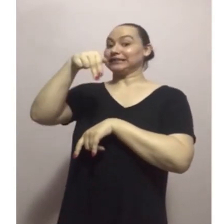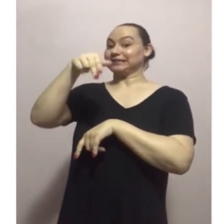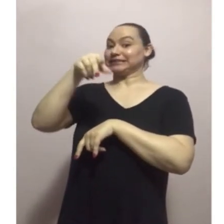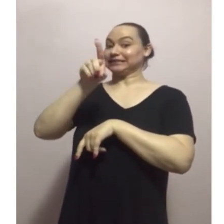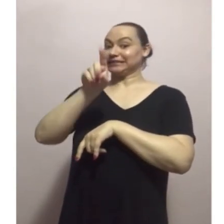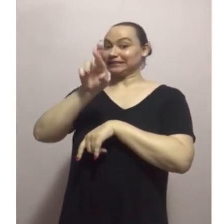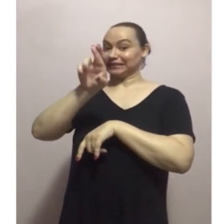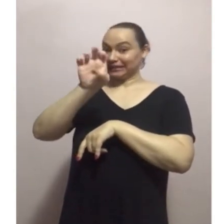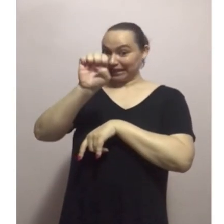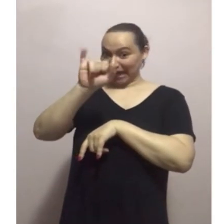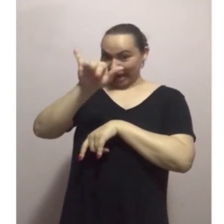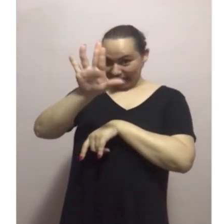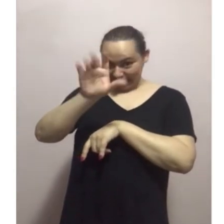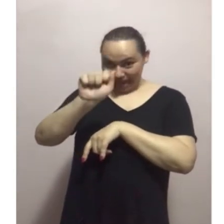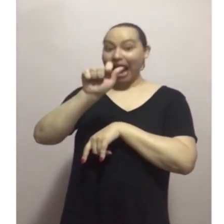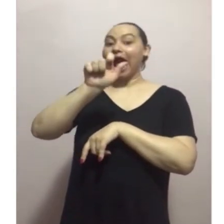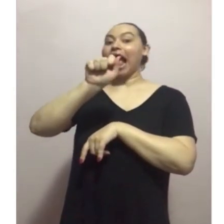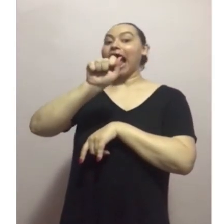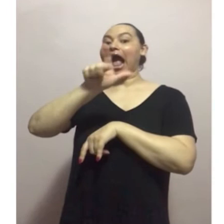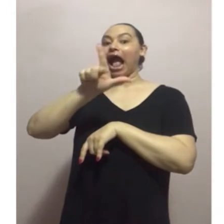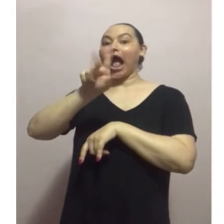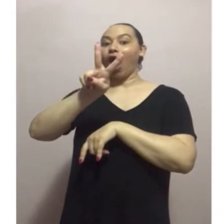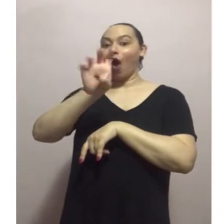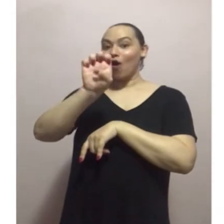Andréa Alves, cadê você?